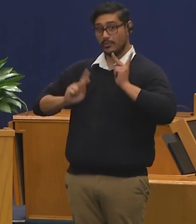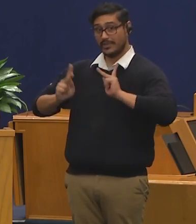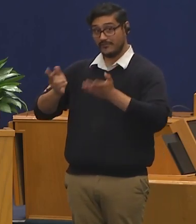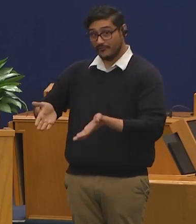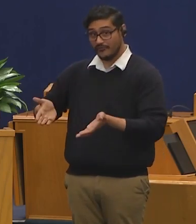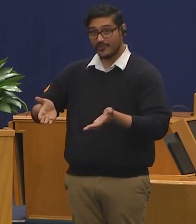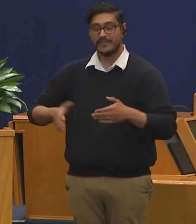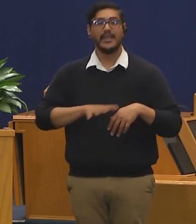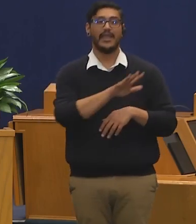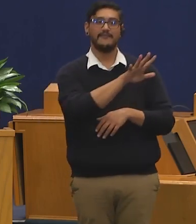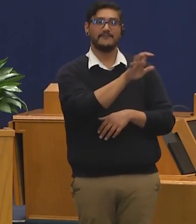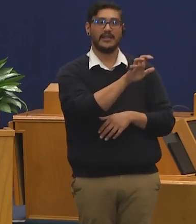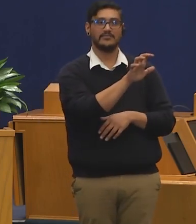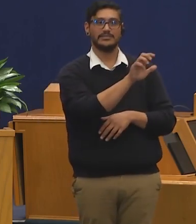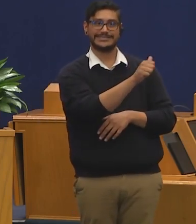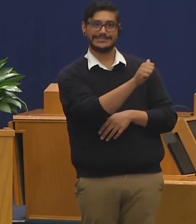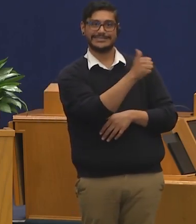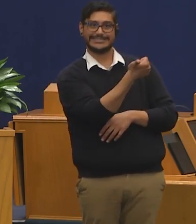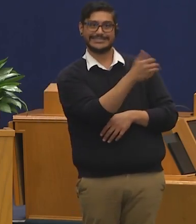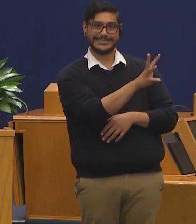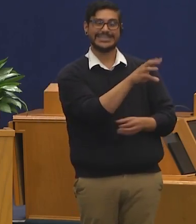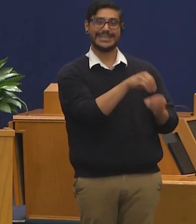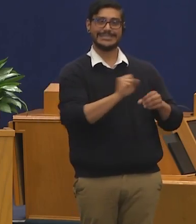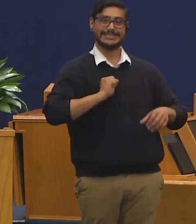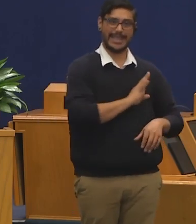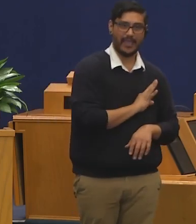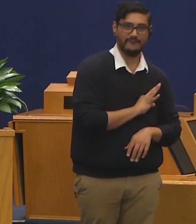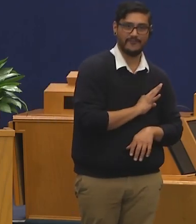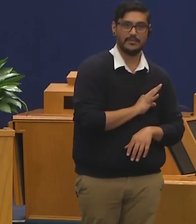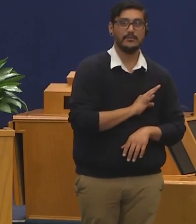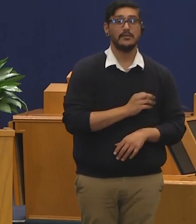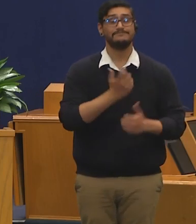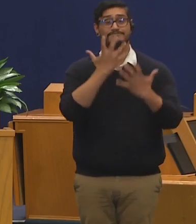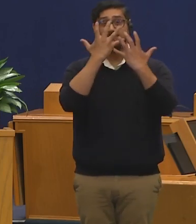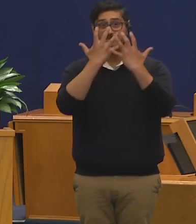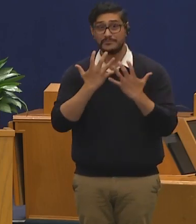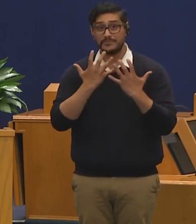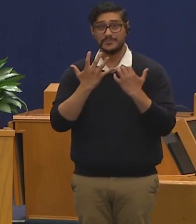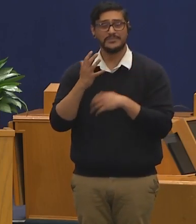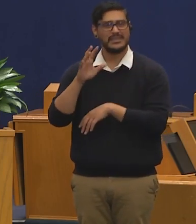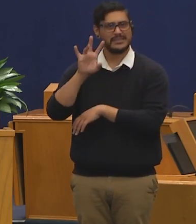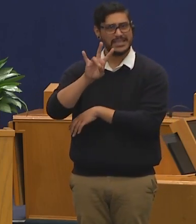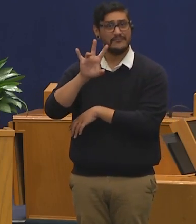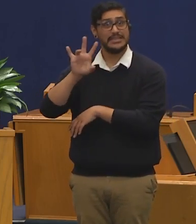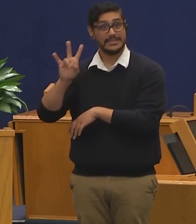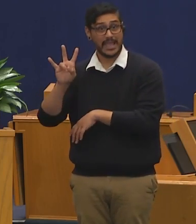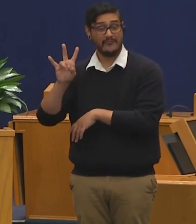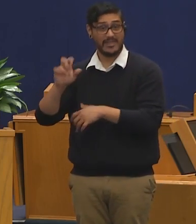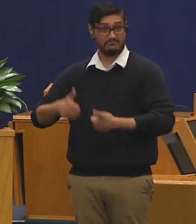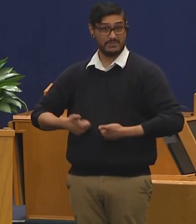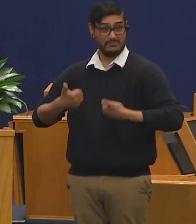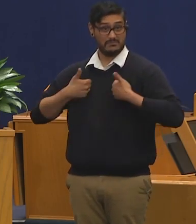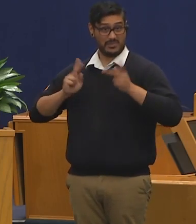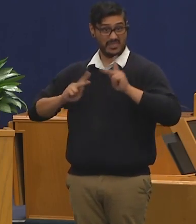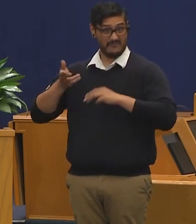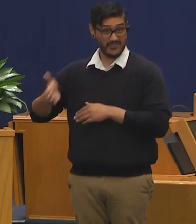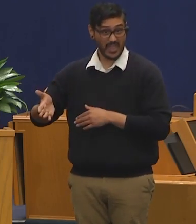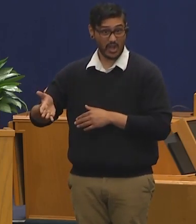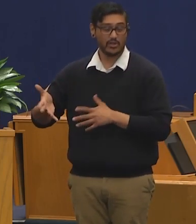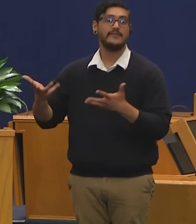en empleados. Nos entristece informar que 67 residentes han muerto a causa